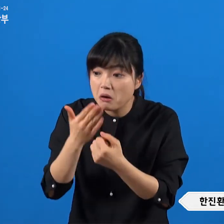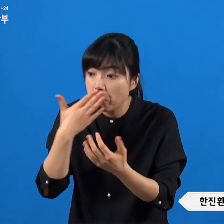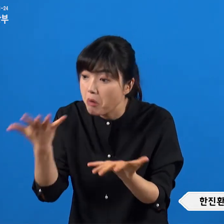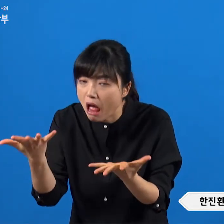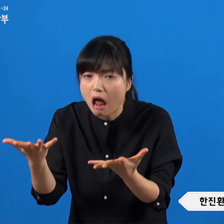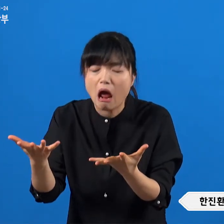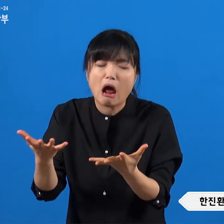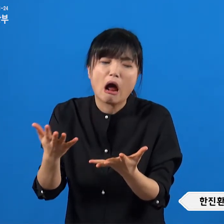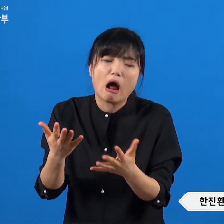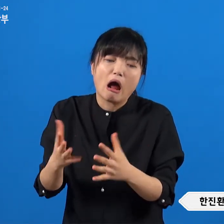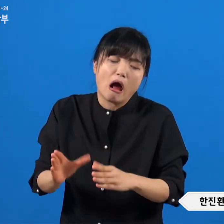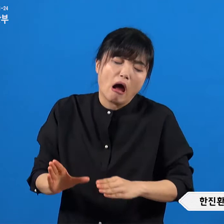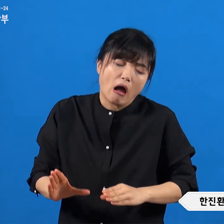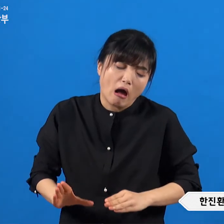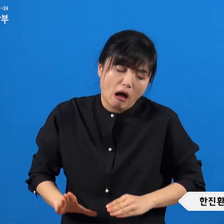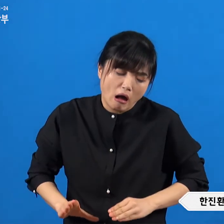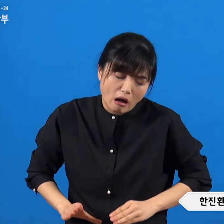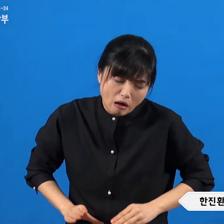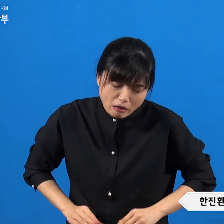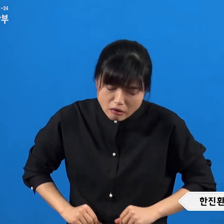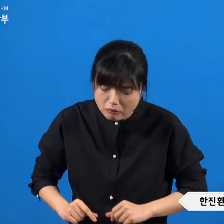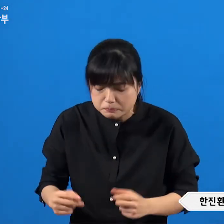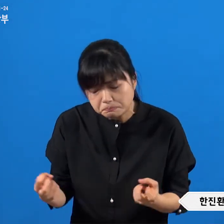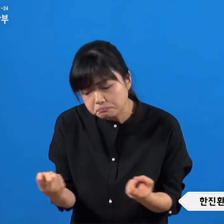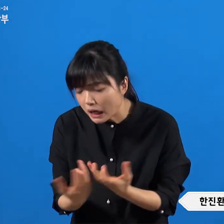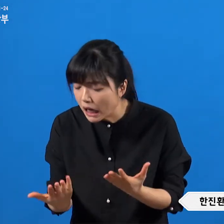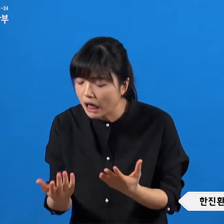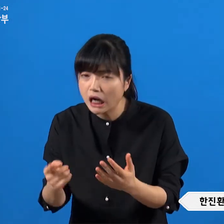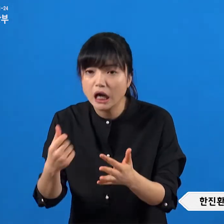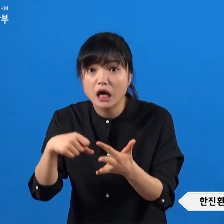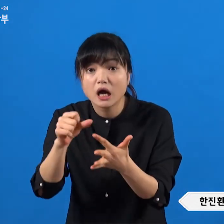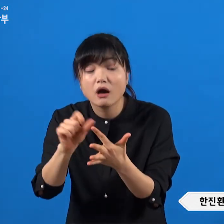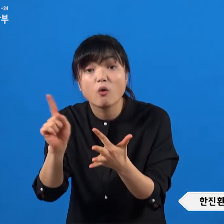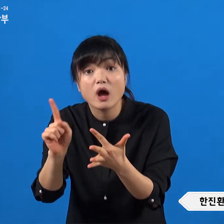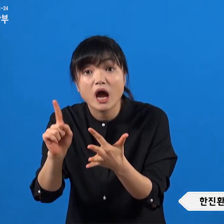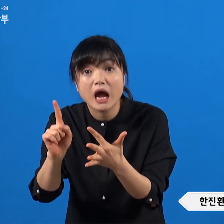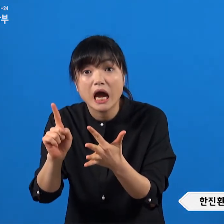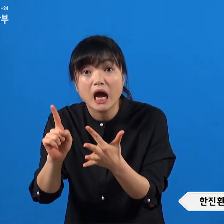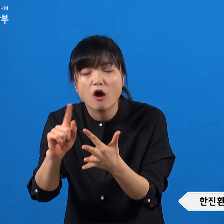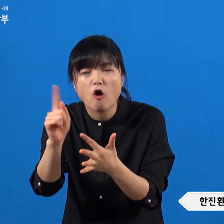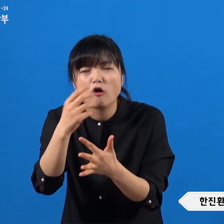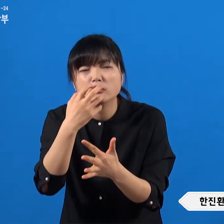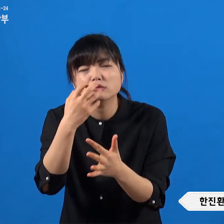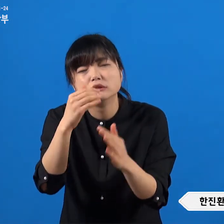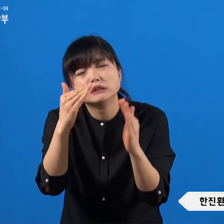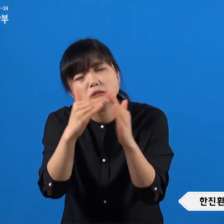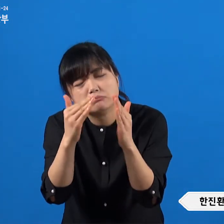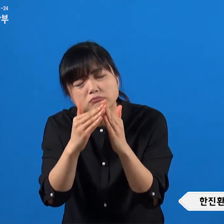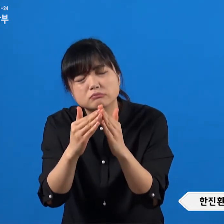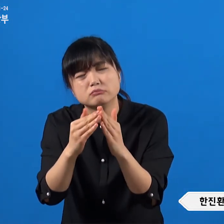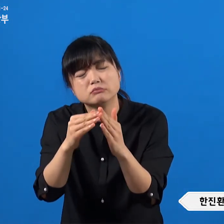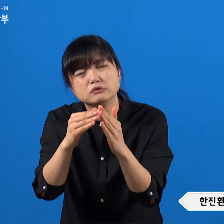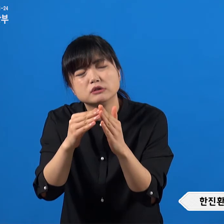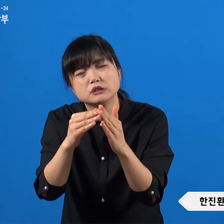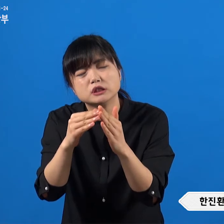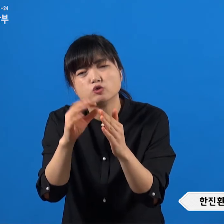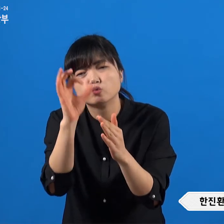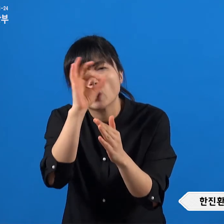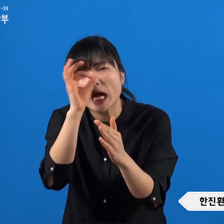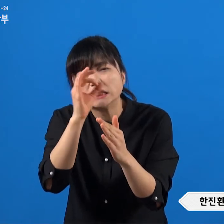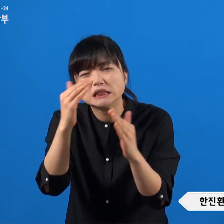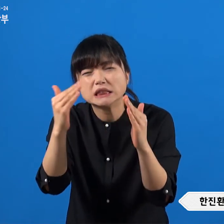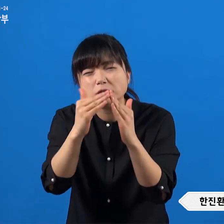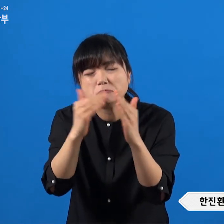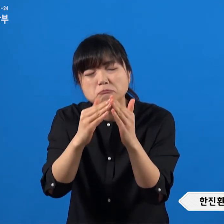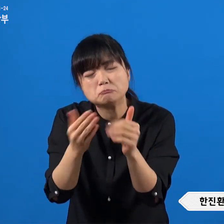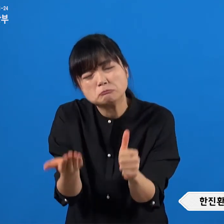굶어 죽게 되었습니다. 할 수 없이 이 둘째가 어느 집에 농장에 가서 돼지우리에서